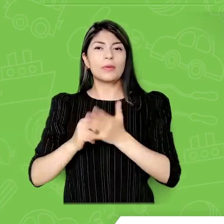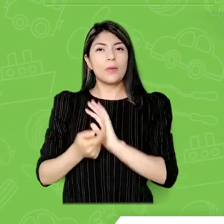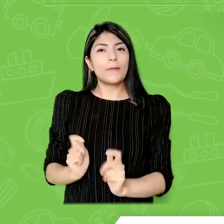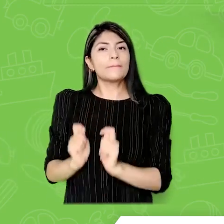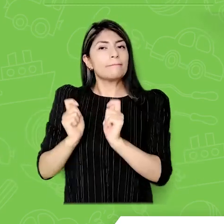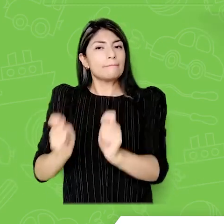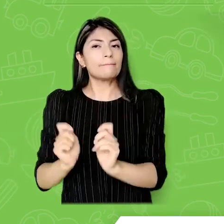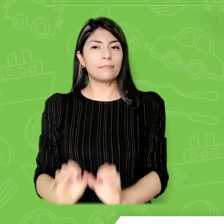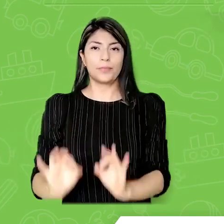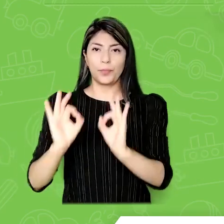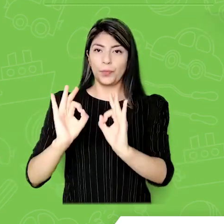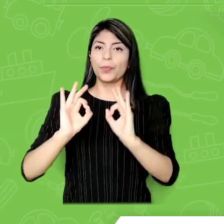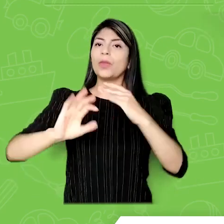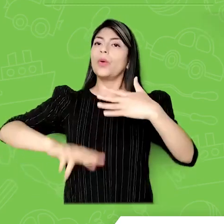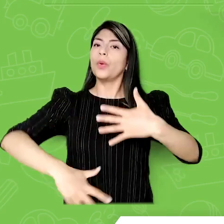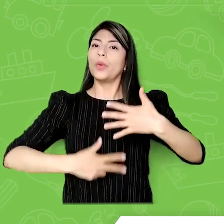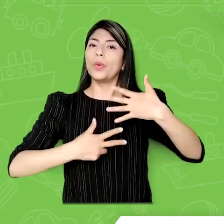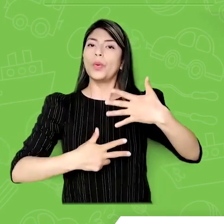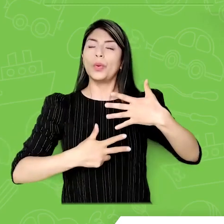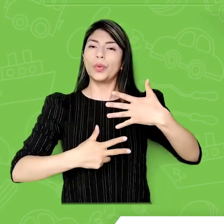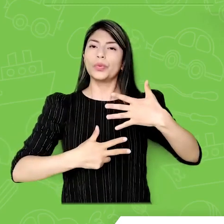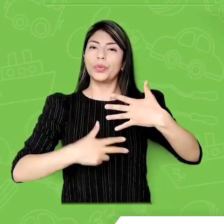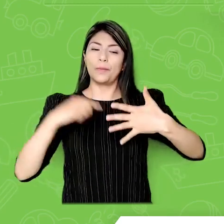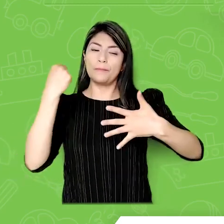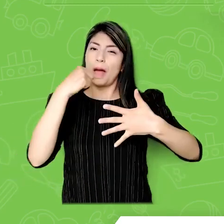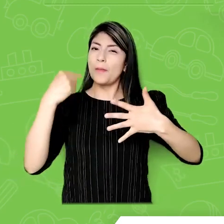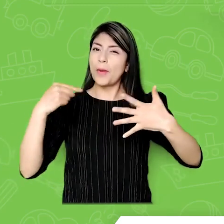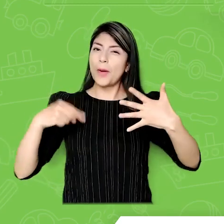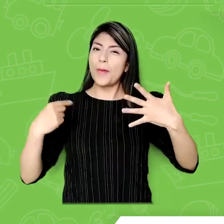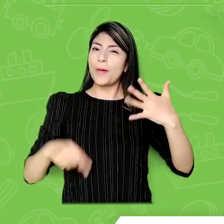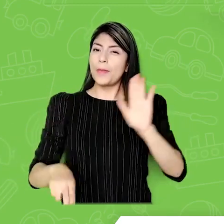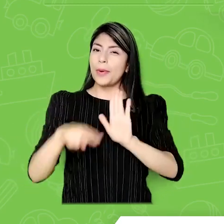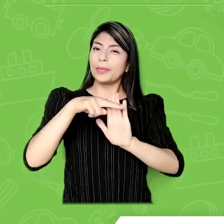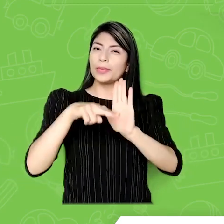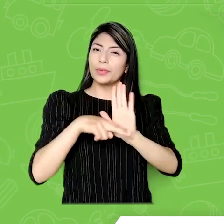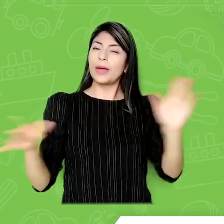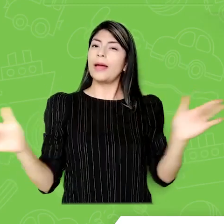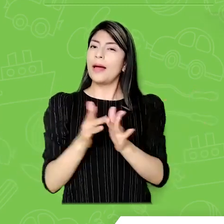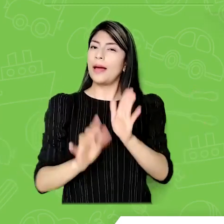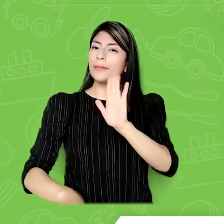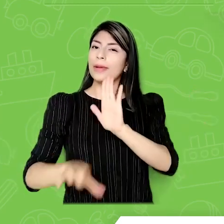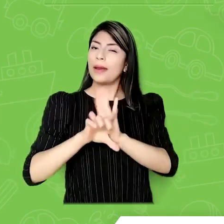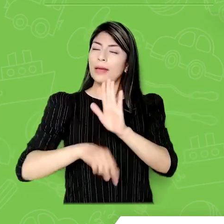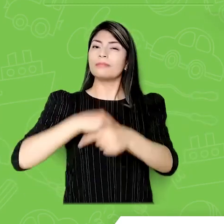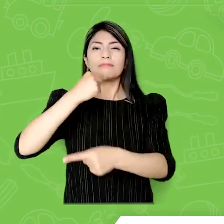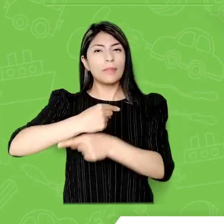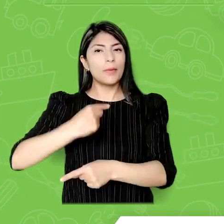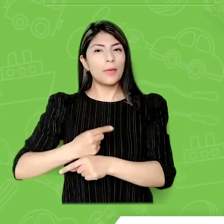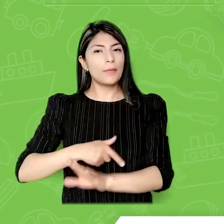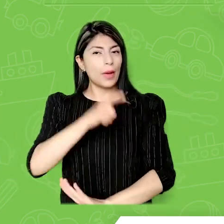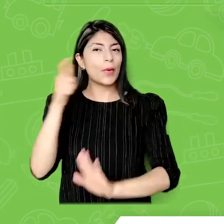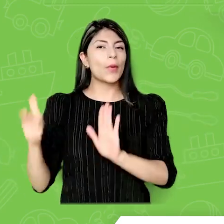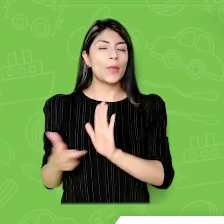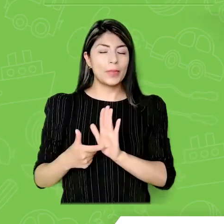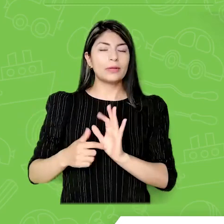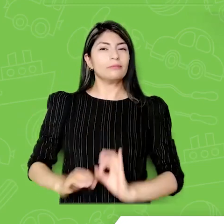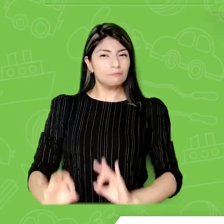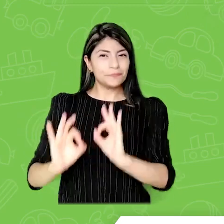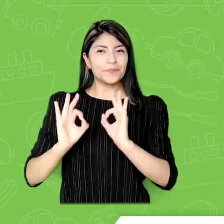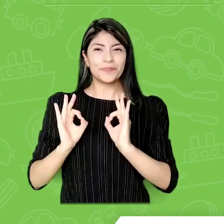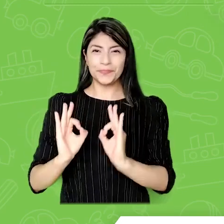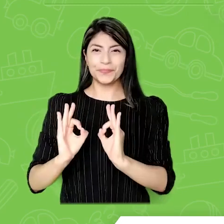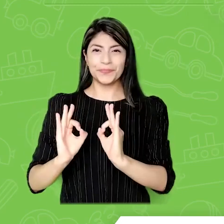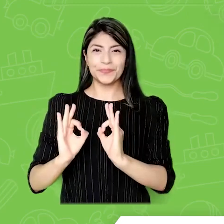requisitos establecidos en normas legales y reglamentarias vigentes. Son causales de exclusión de este proceso